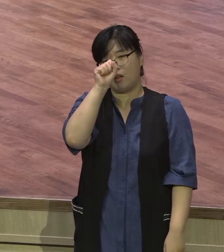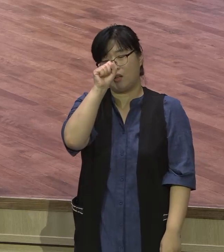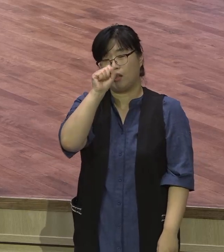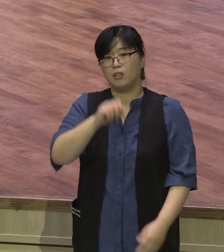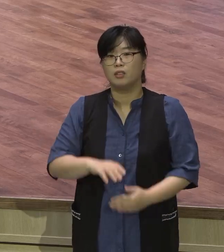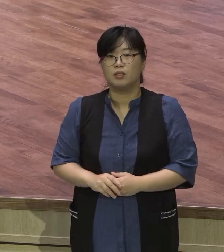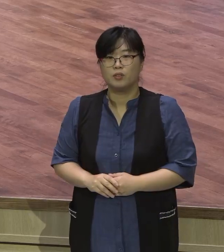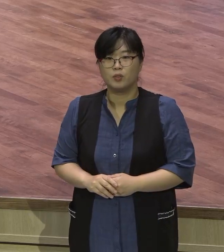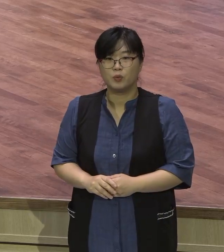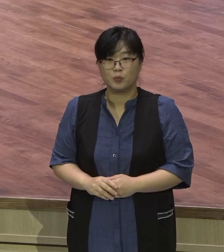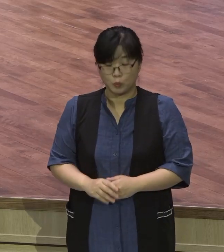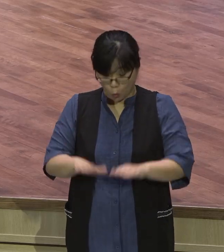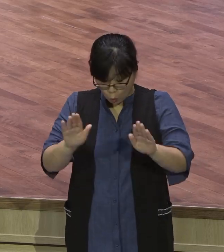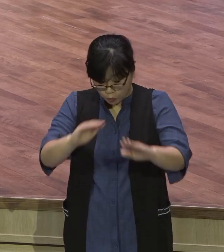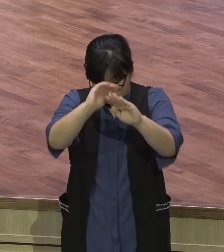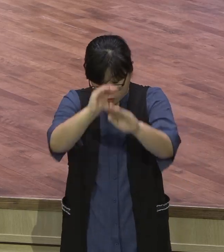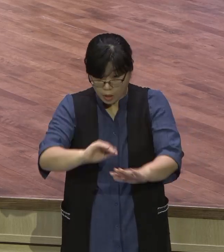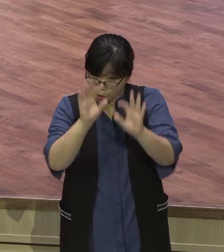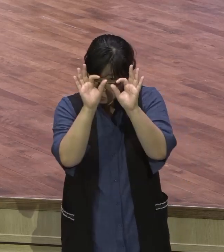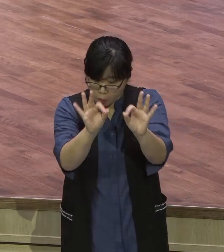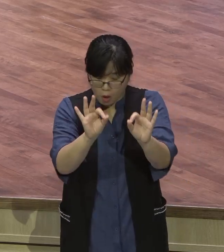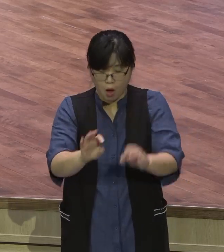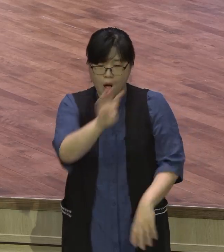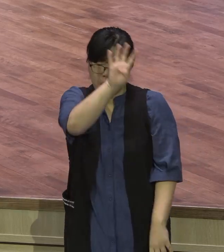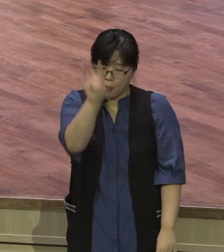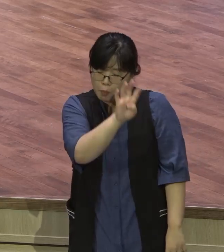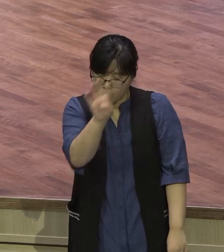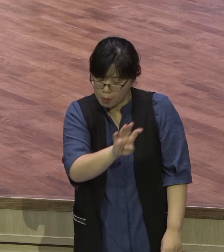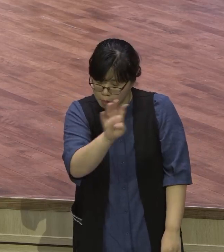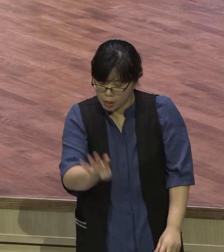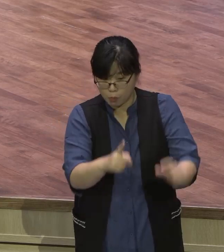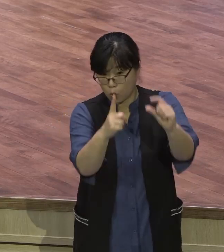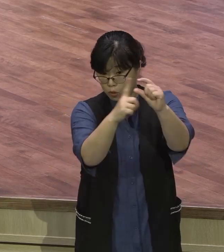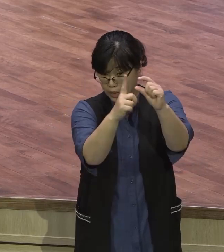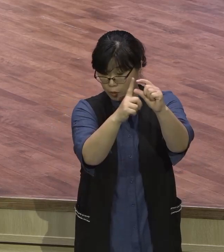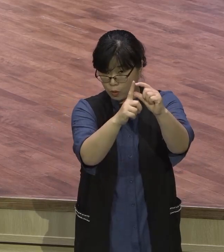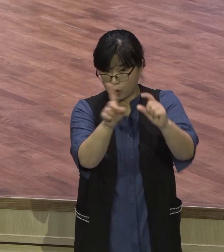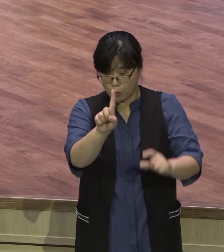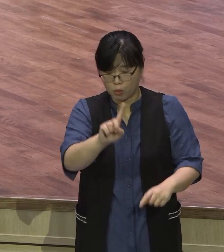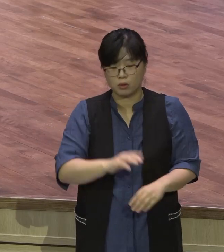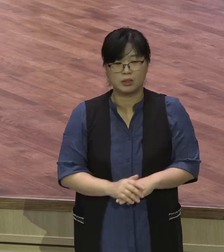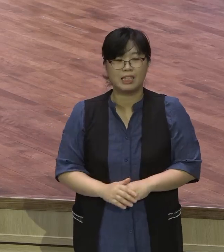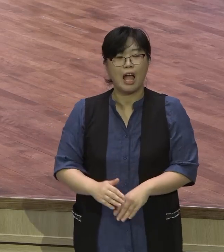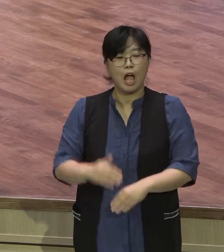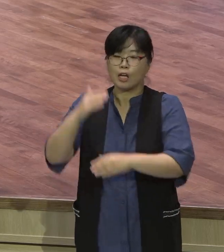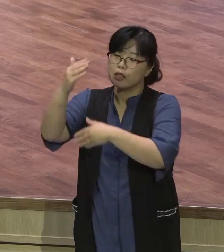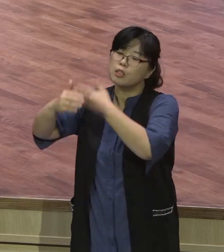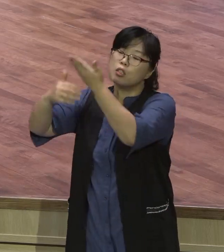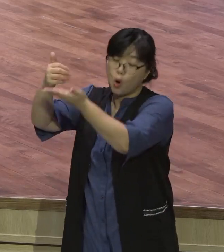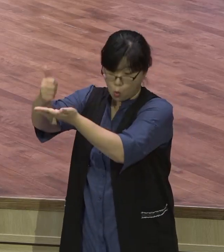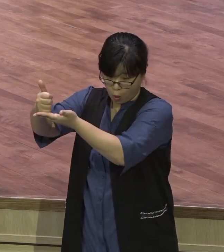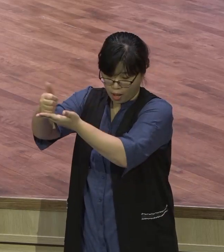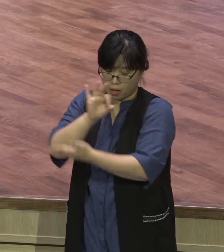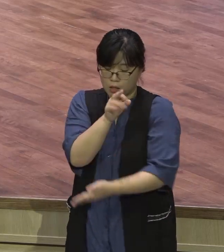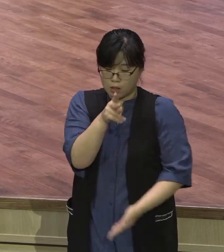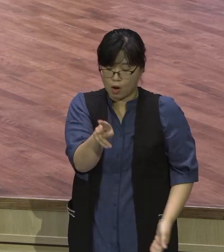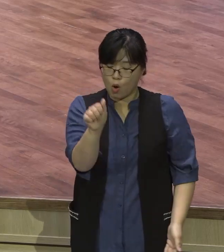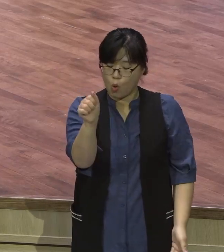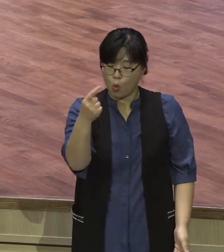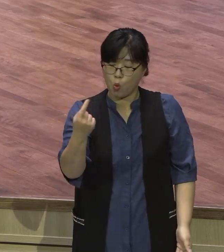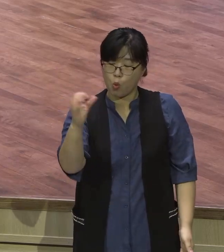요하는 그리고 원하시며 라는 단어가 세 번 반복 사용했어요. 반복적으로 나와요. 그리고